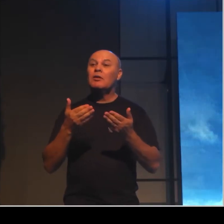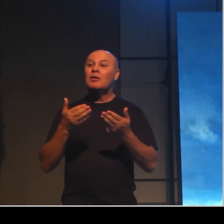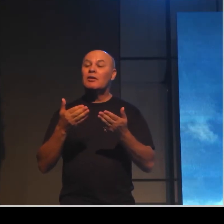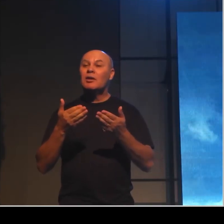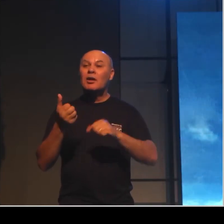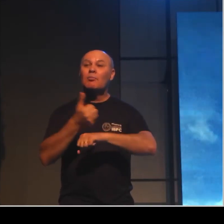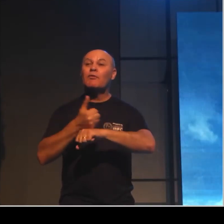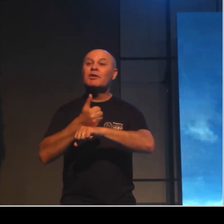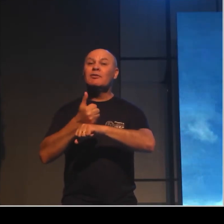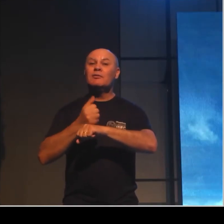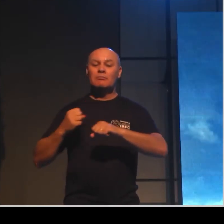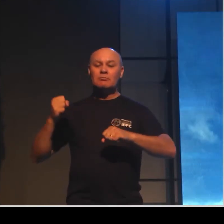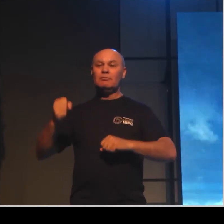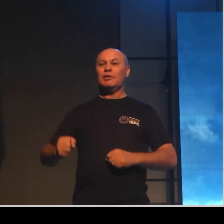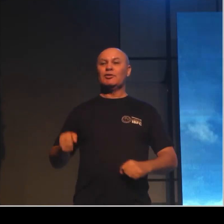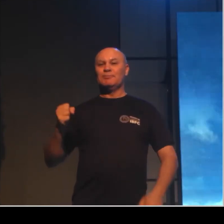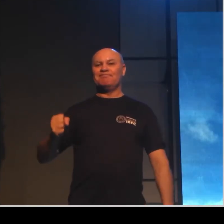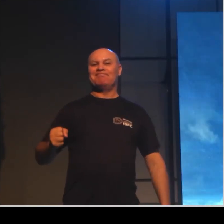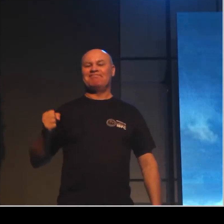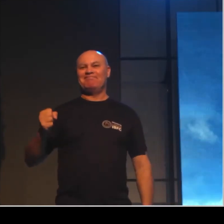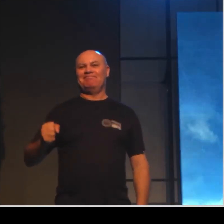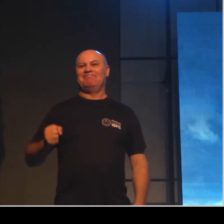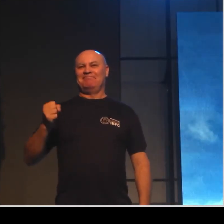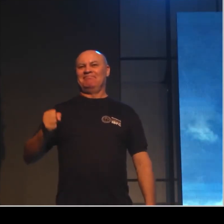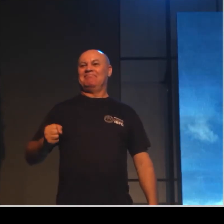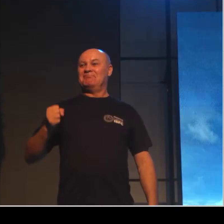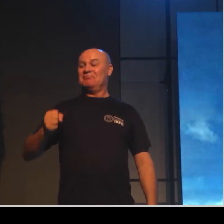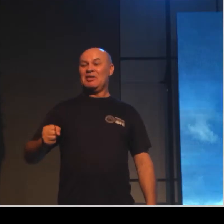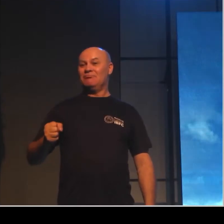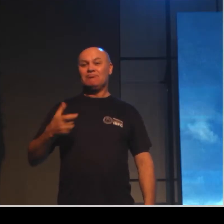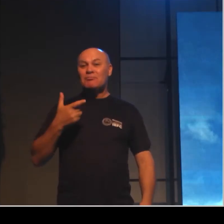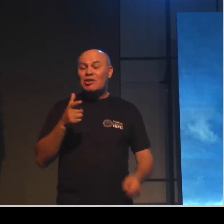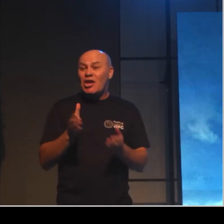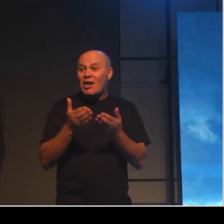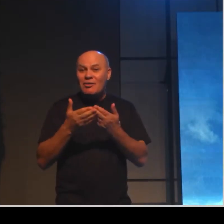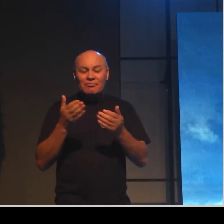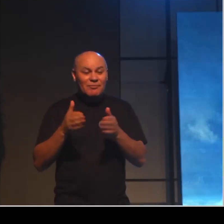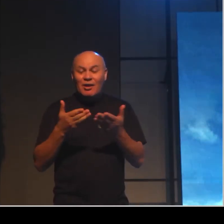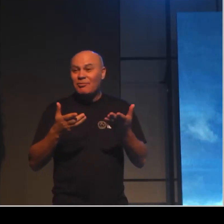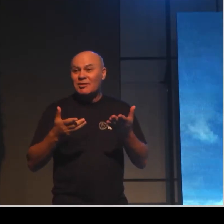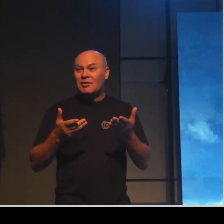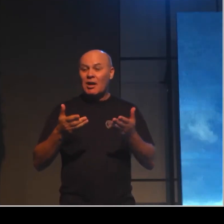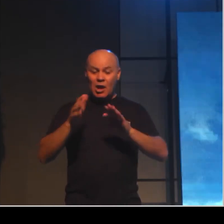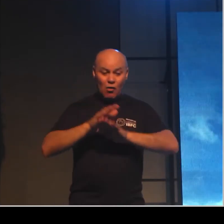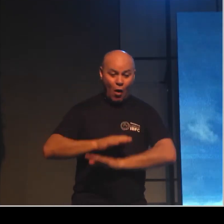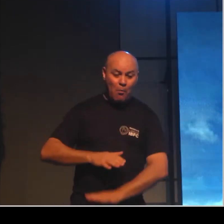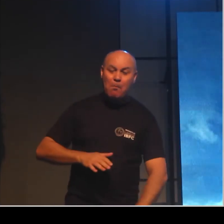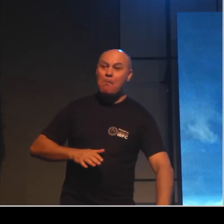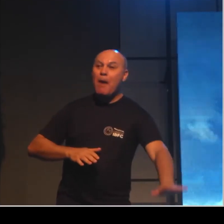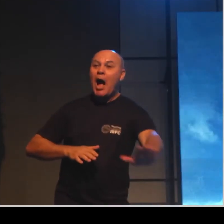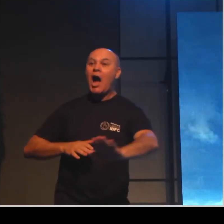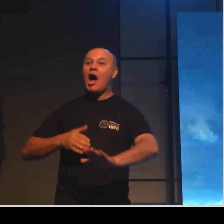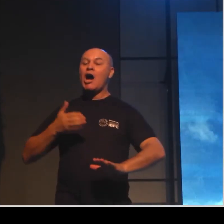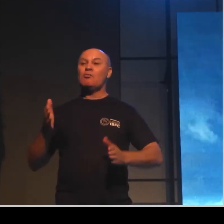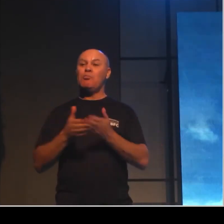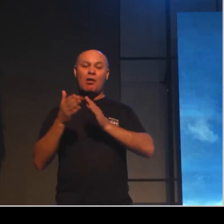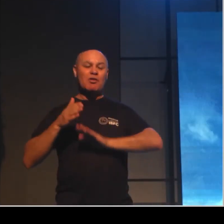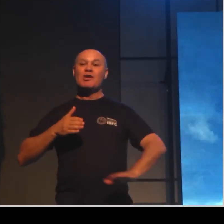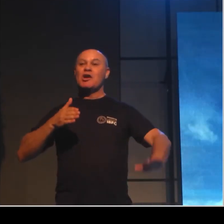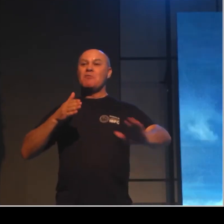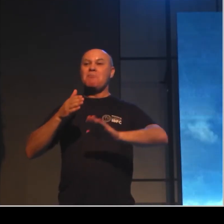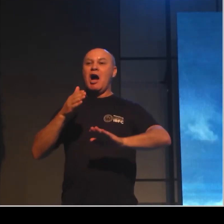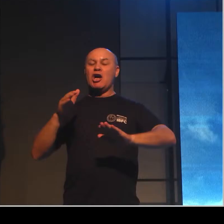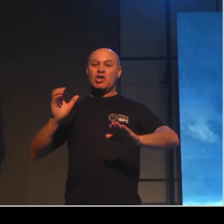na escala social, eles eram os que estavam mais embaixo. E devido